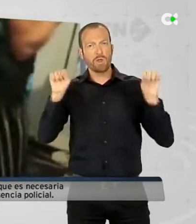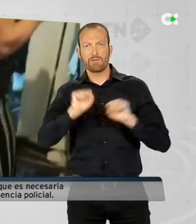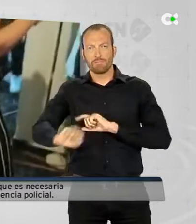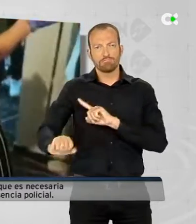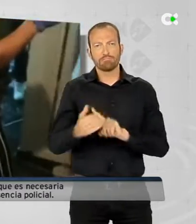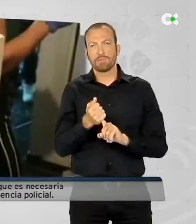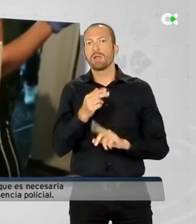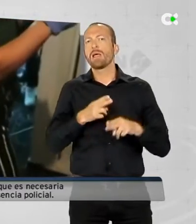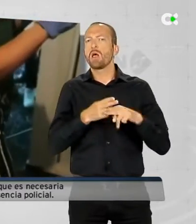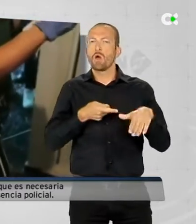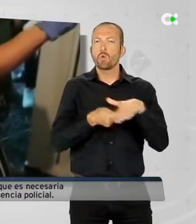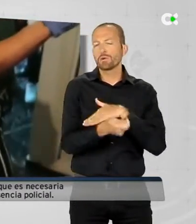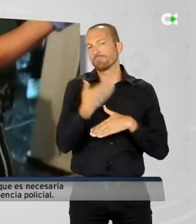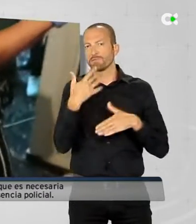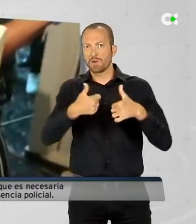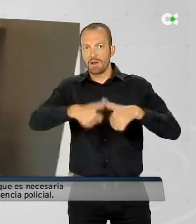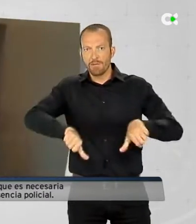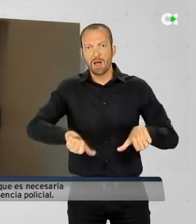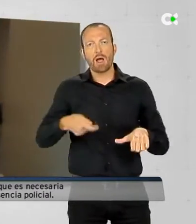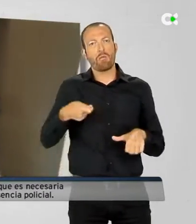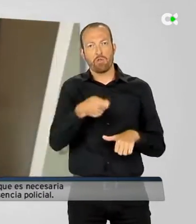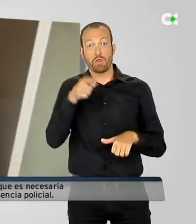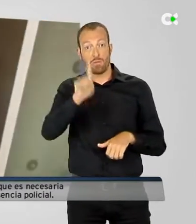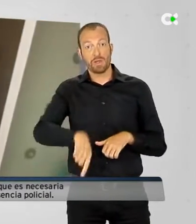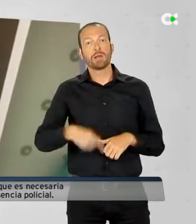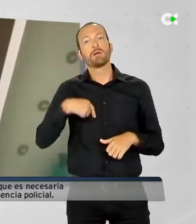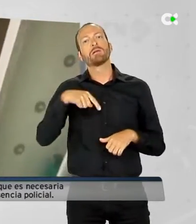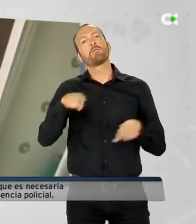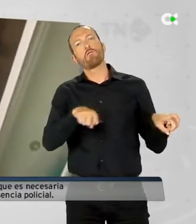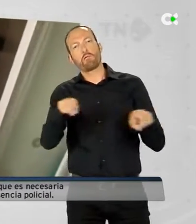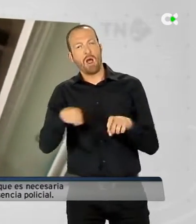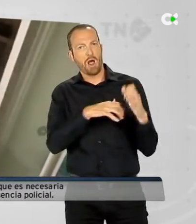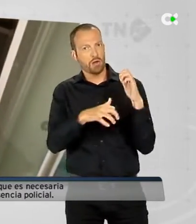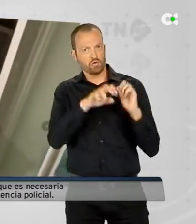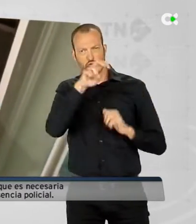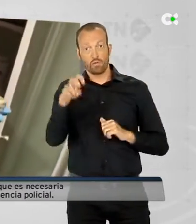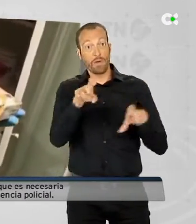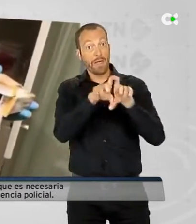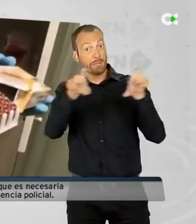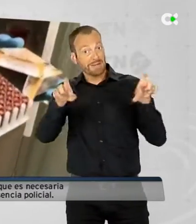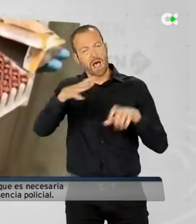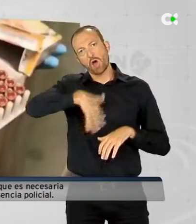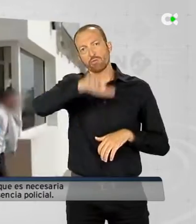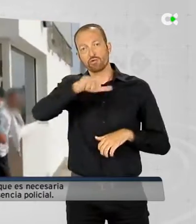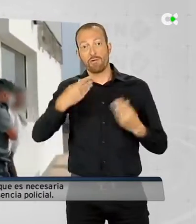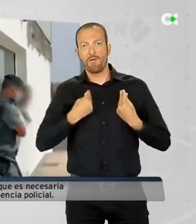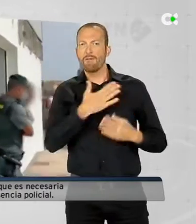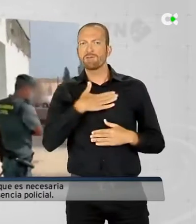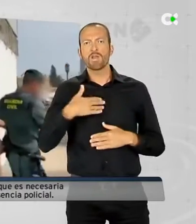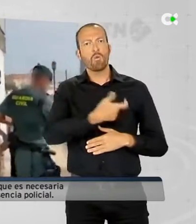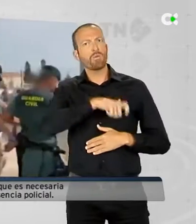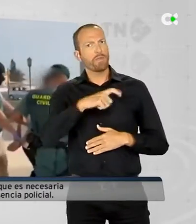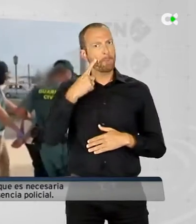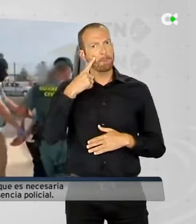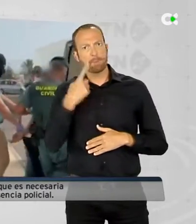de numerosas armas blancas, como navajas o punzones, y material informático. Empresarios y vecinos piden que se mantenga la vigilancia